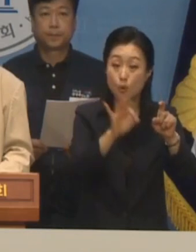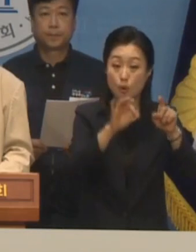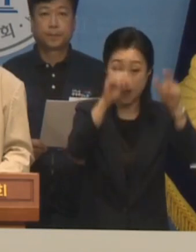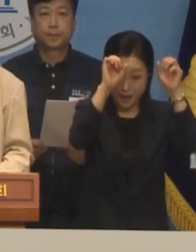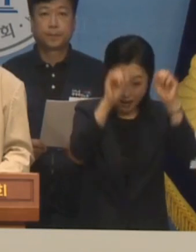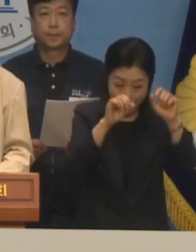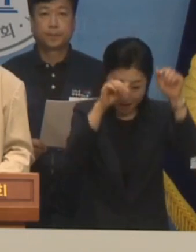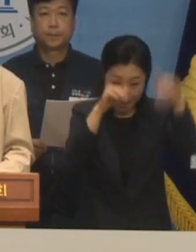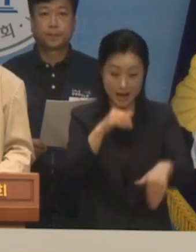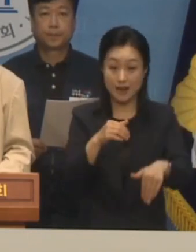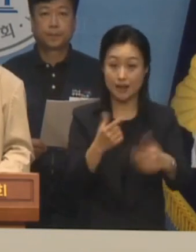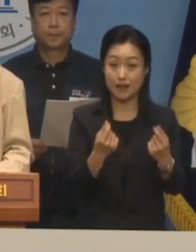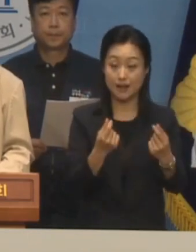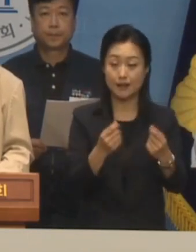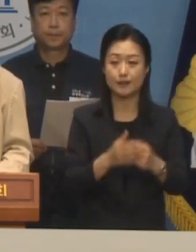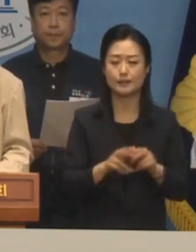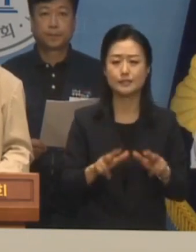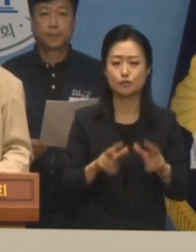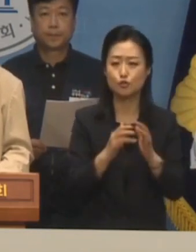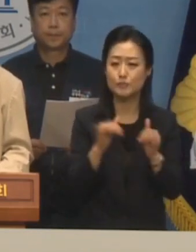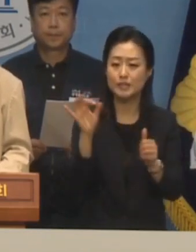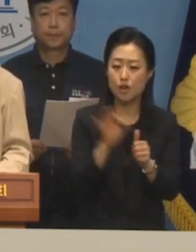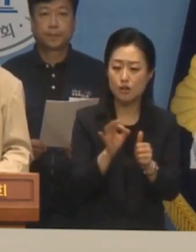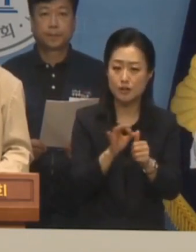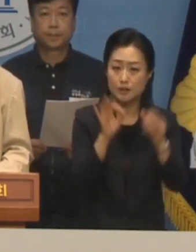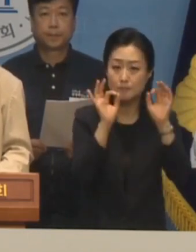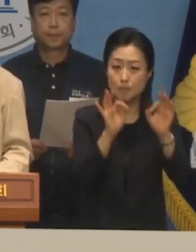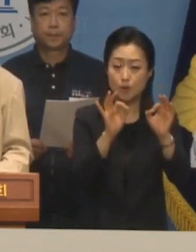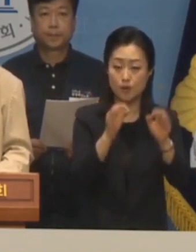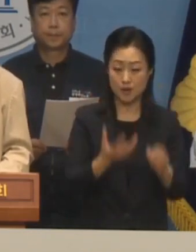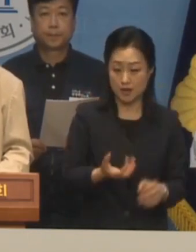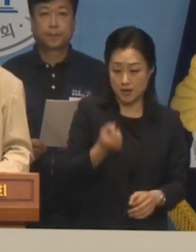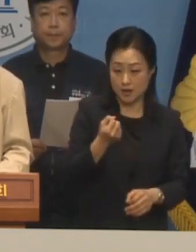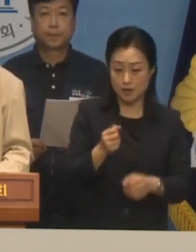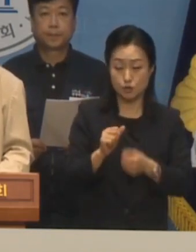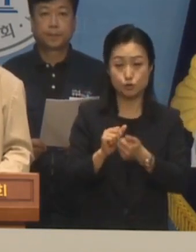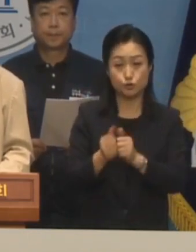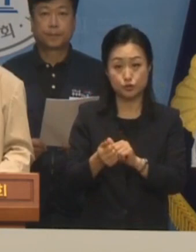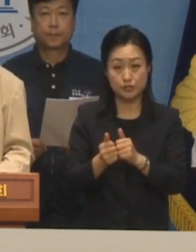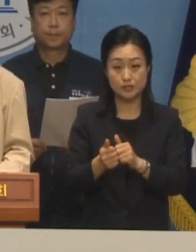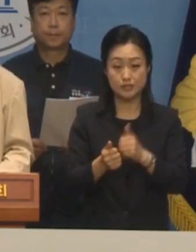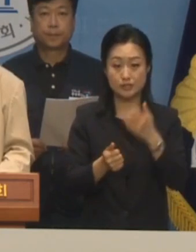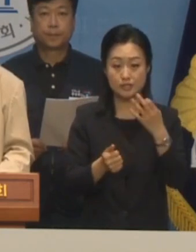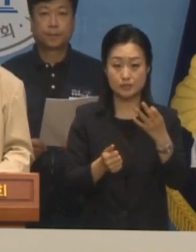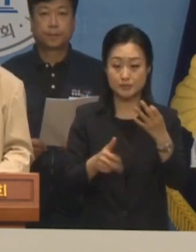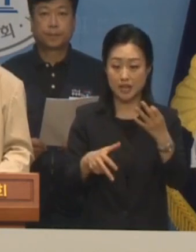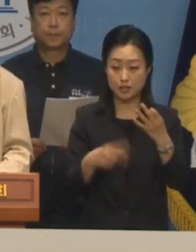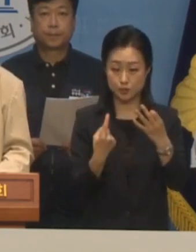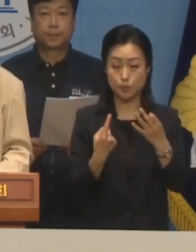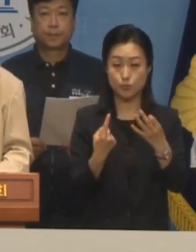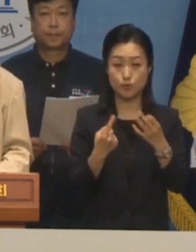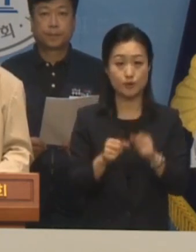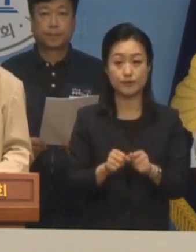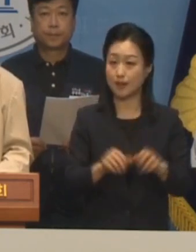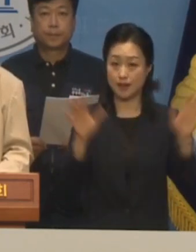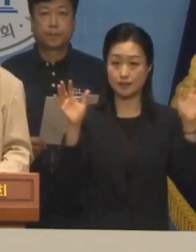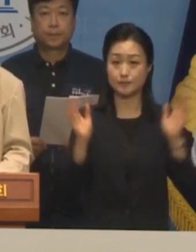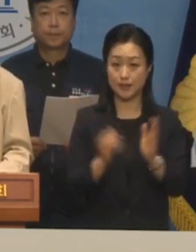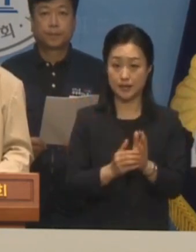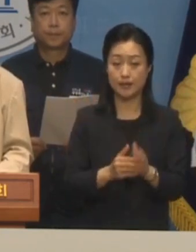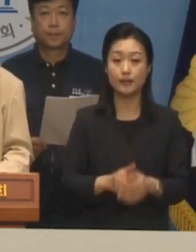하락이 있었습니다. 당장의 국민연금만 해도 보유하고 있는 주식 14조 원 정도가